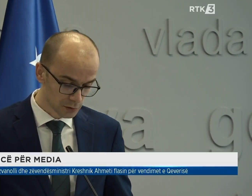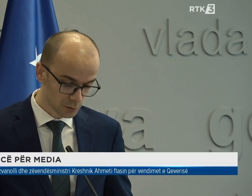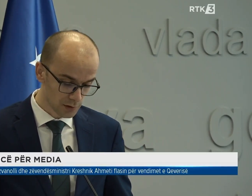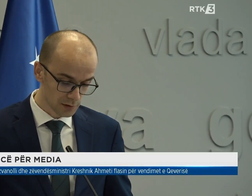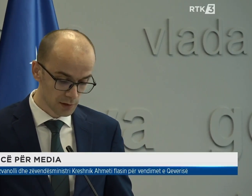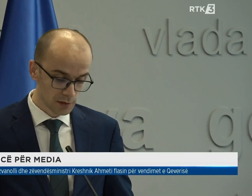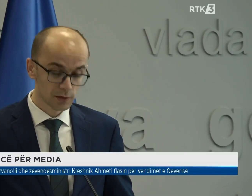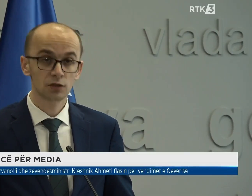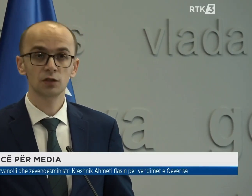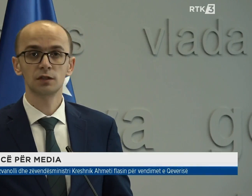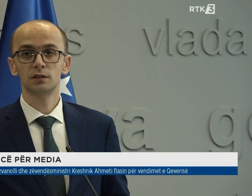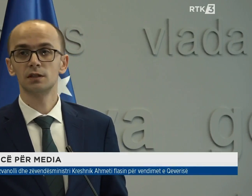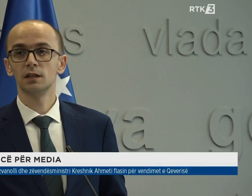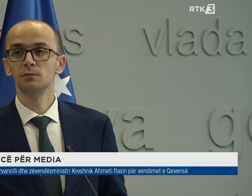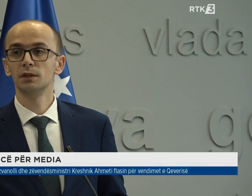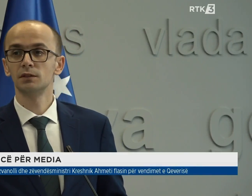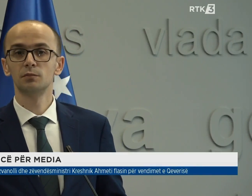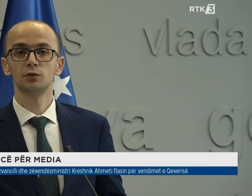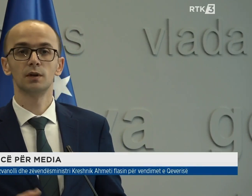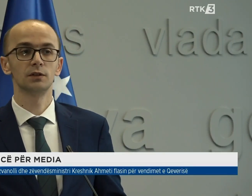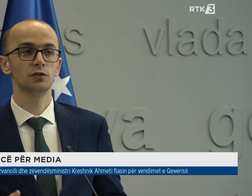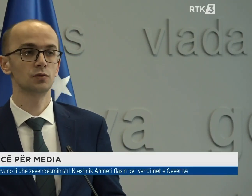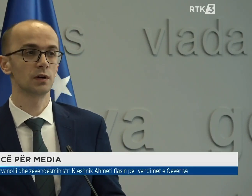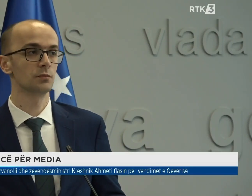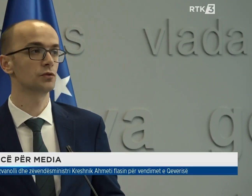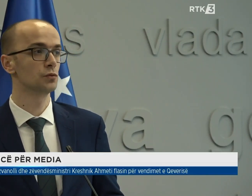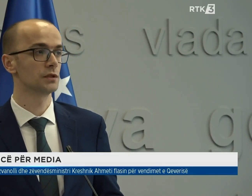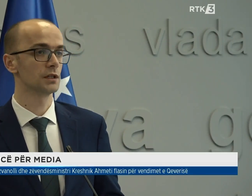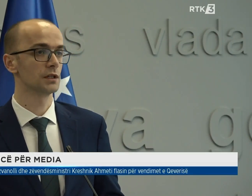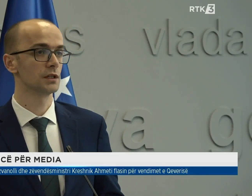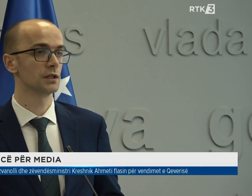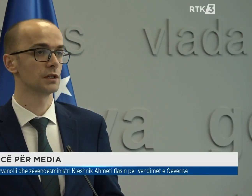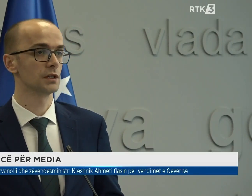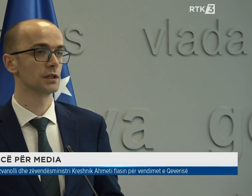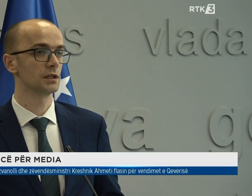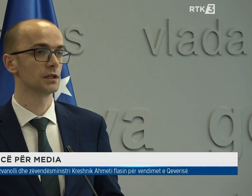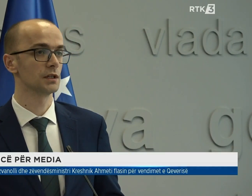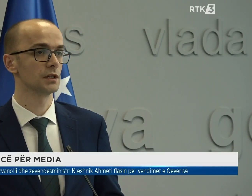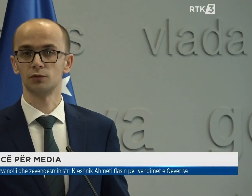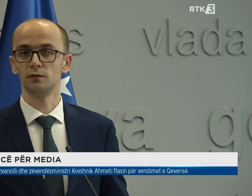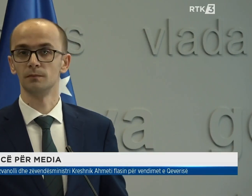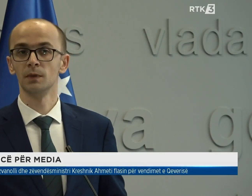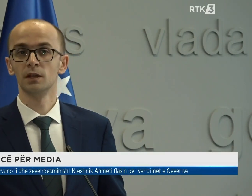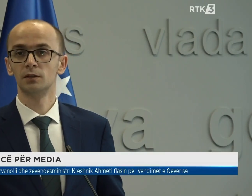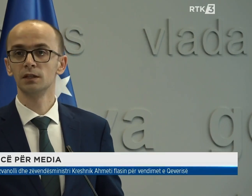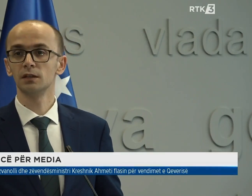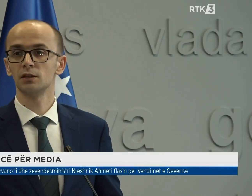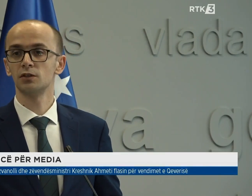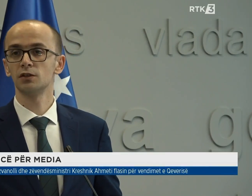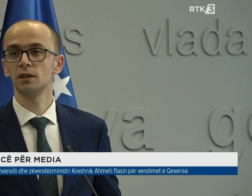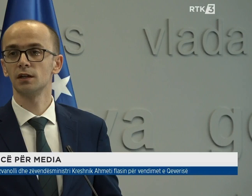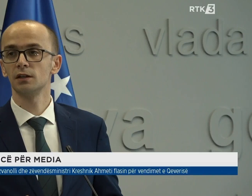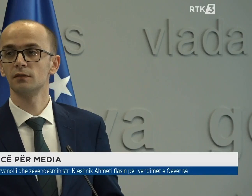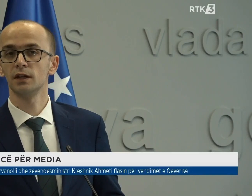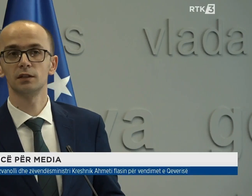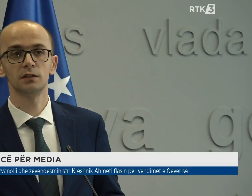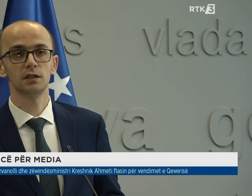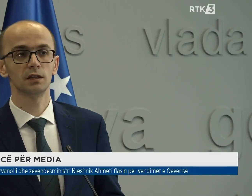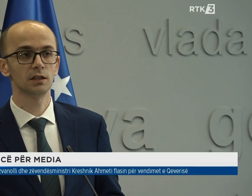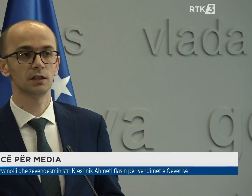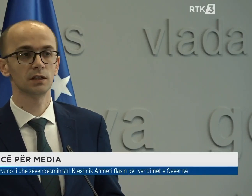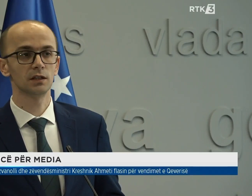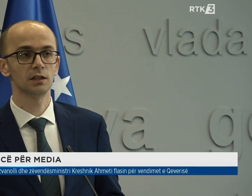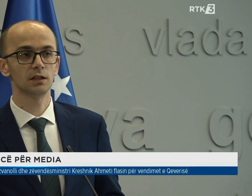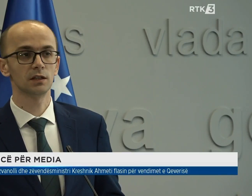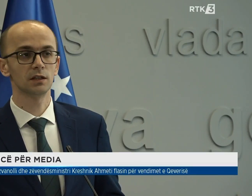kanë theksuar se çështjet të cilat mbeten për të adresuar më tutje nuk janë ekskluzive për Kosovën. Të njëjta çështje kanë edhe vendet të